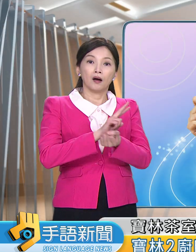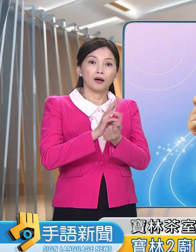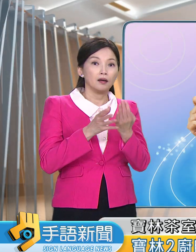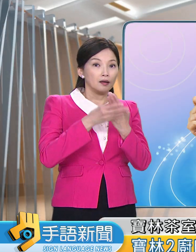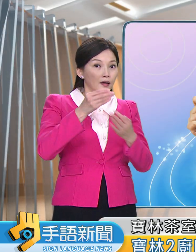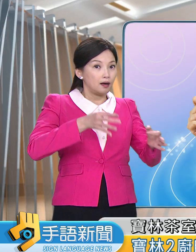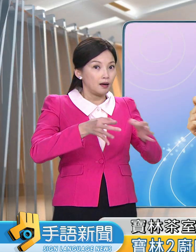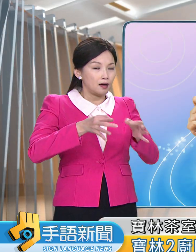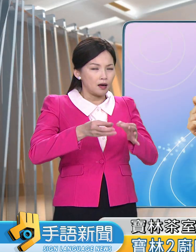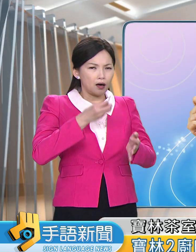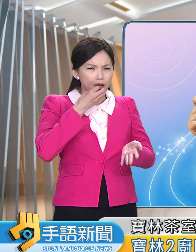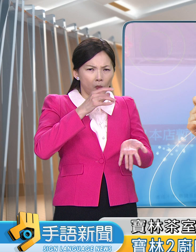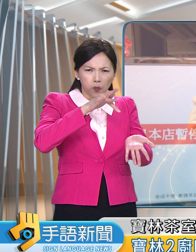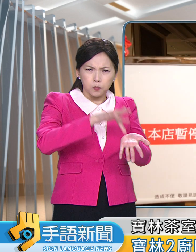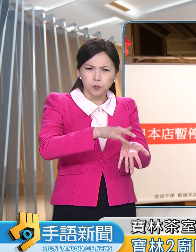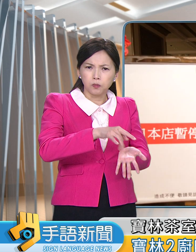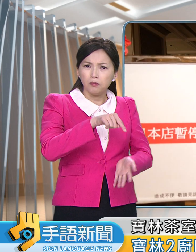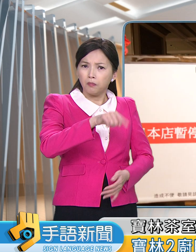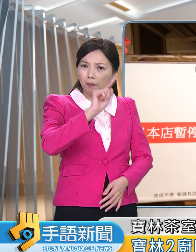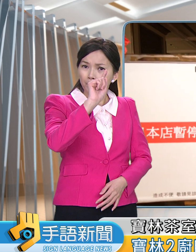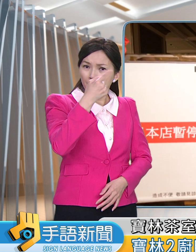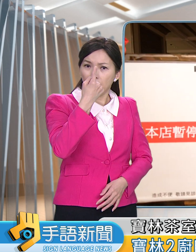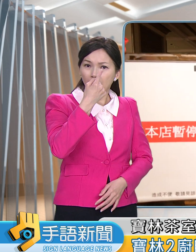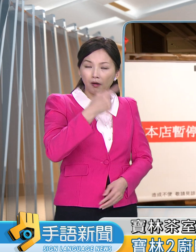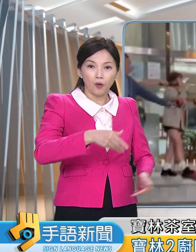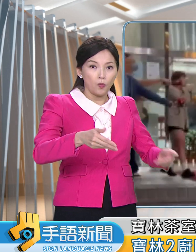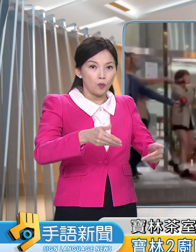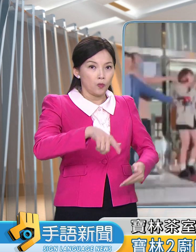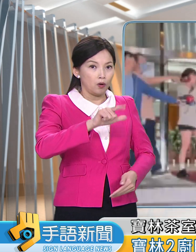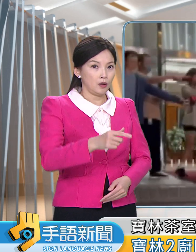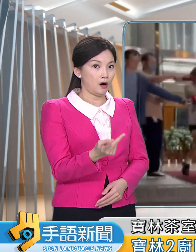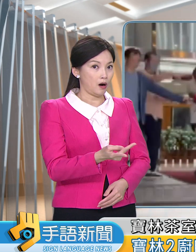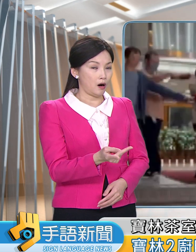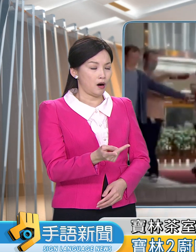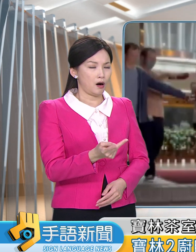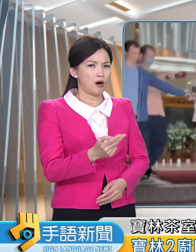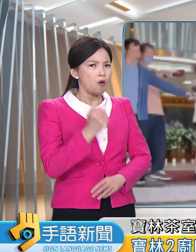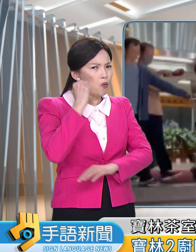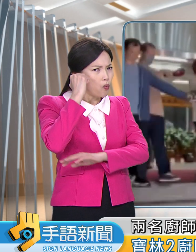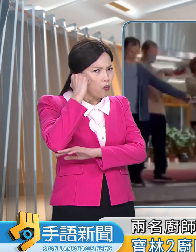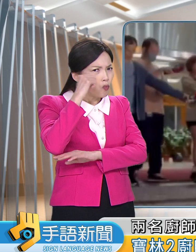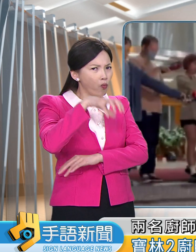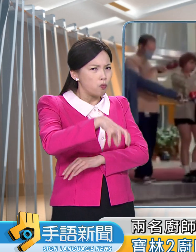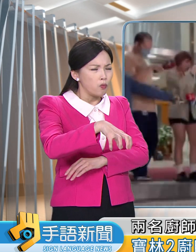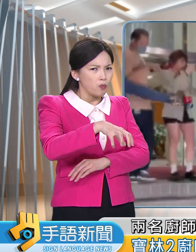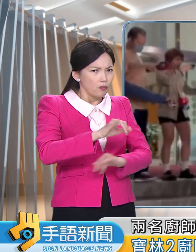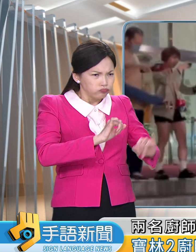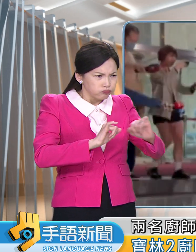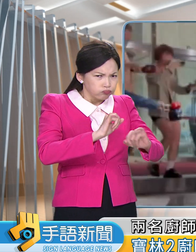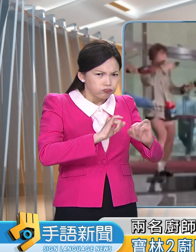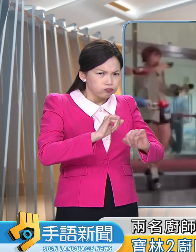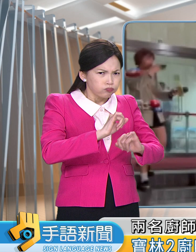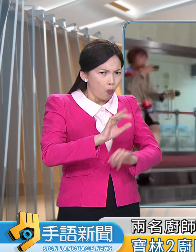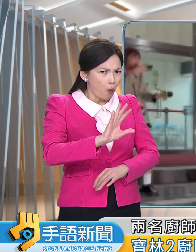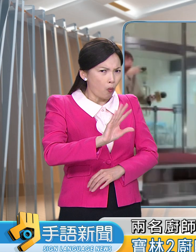宝林茶室的食物中毒案，环境采检结果出炉，两名厨师的相关处